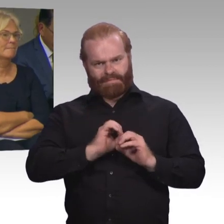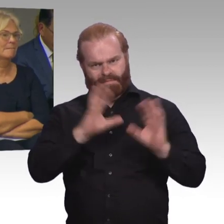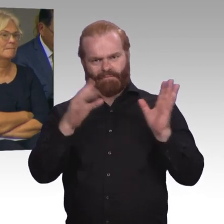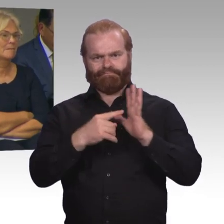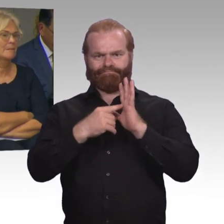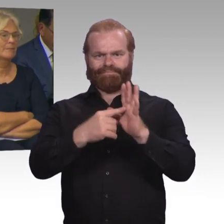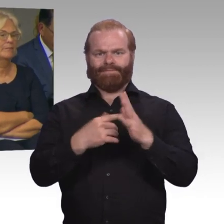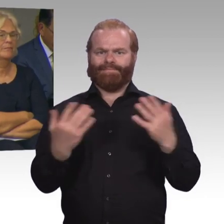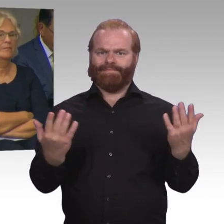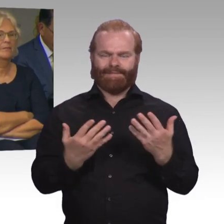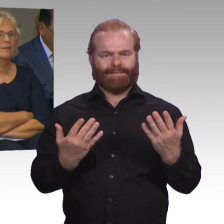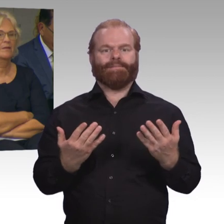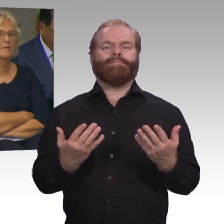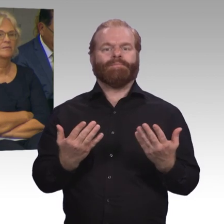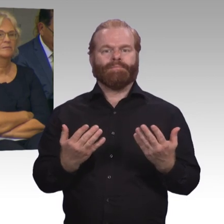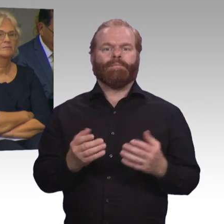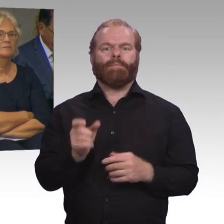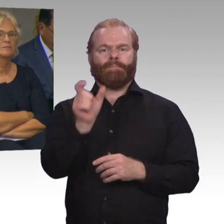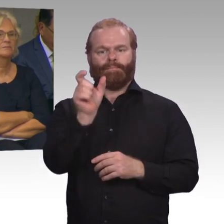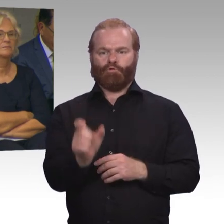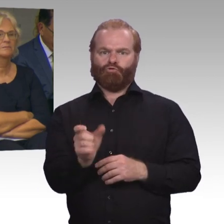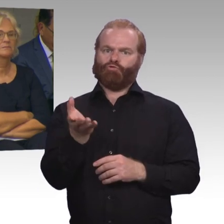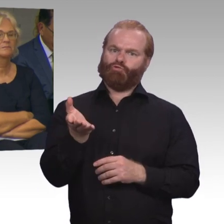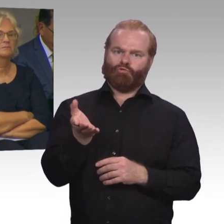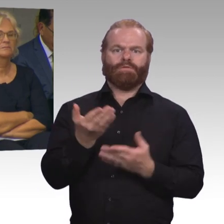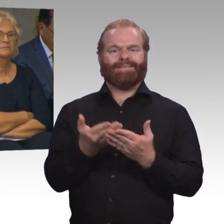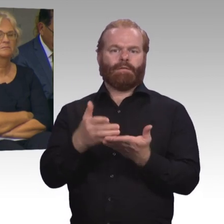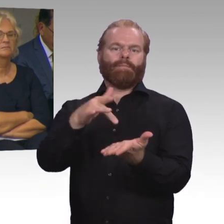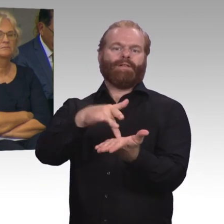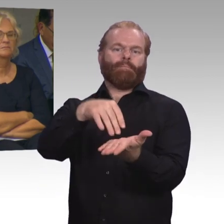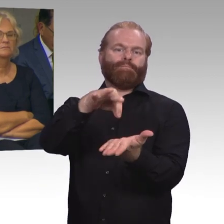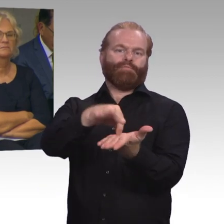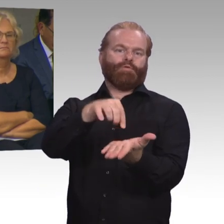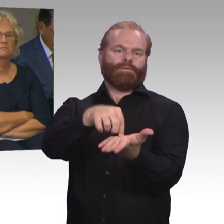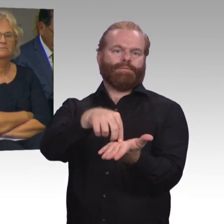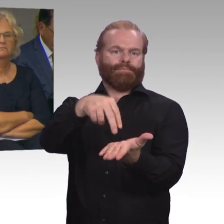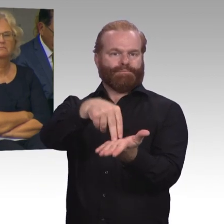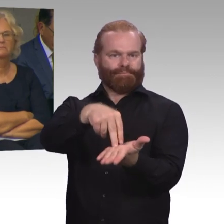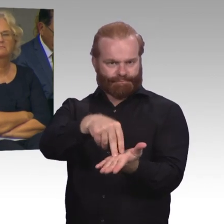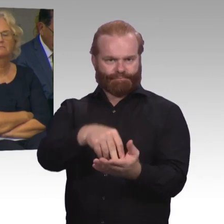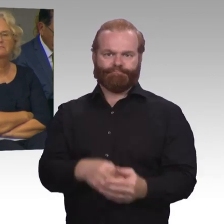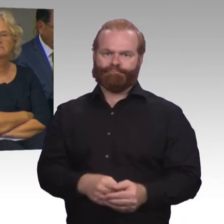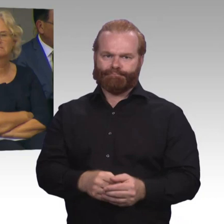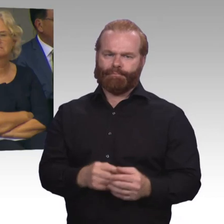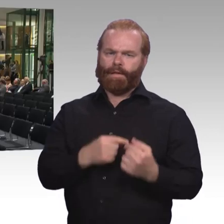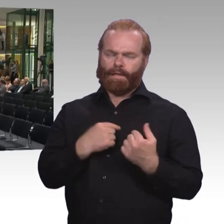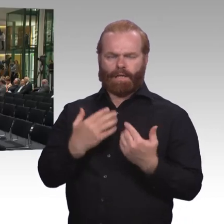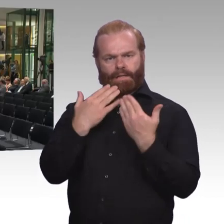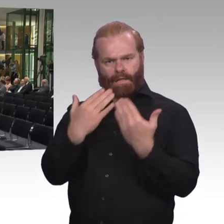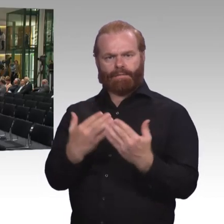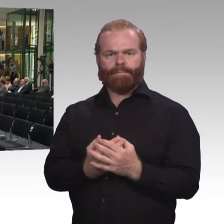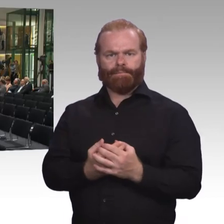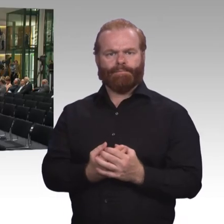20. Juli. Und auch heute noch einmal herzlichen Dank dafür. Wir setzen uns ein für die Soldatinnen, für die Soldaten, für die